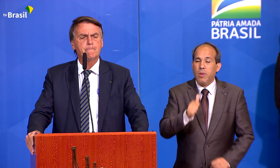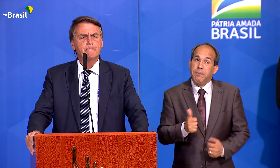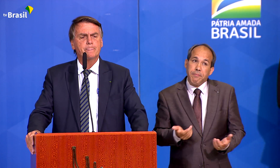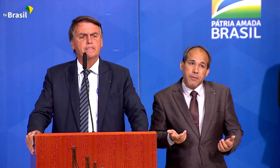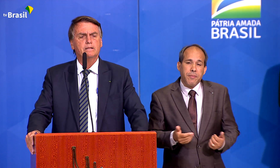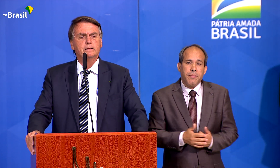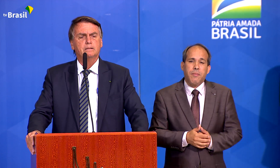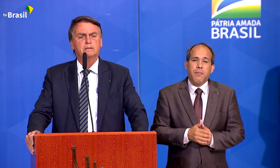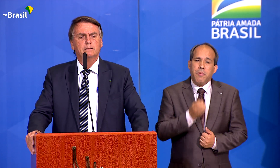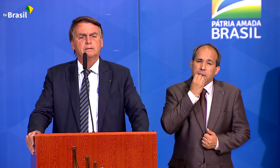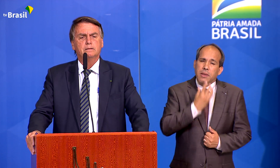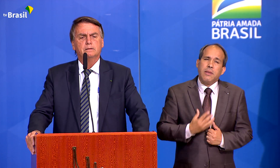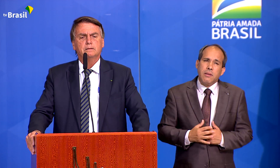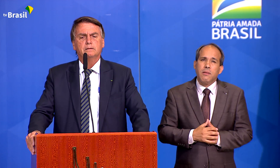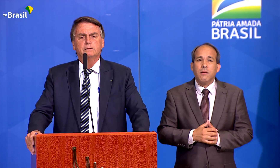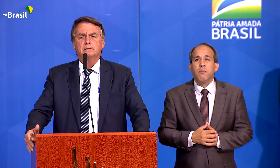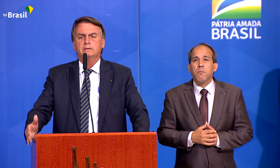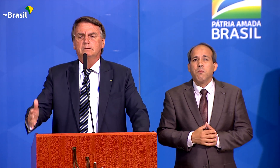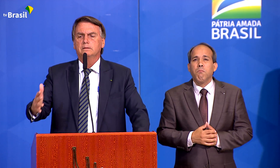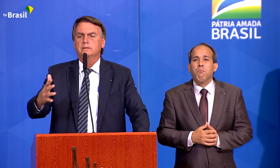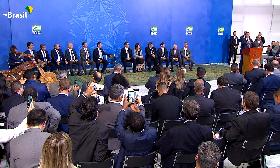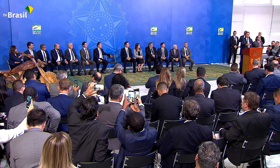é bem